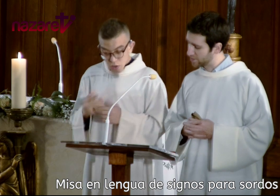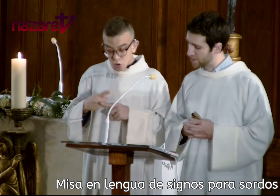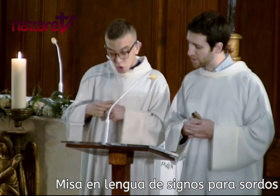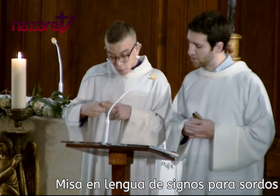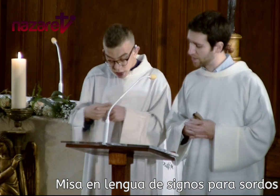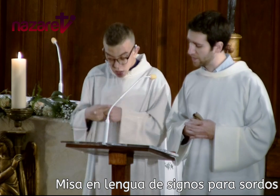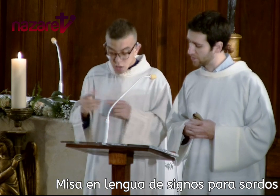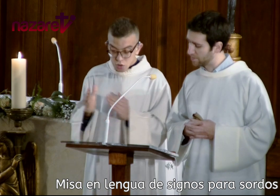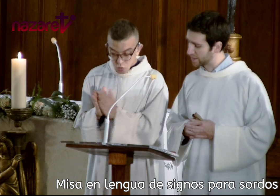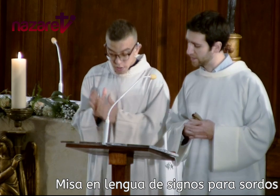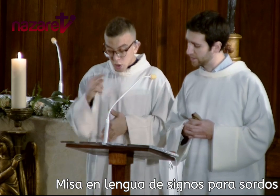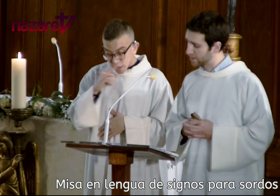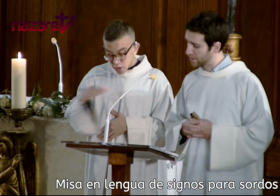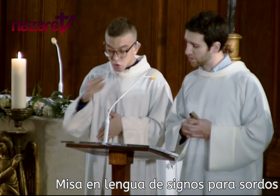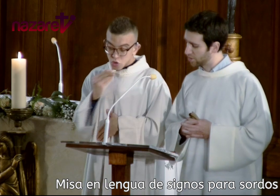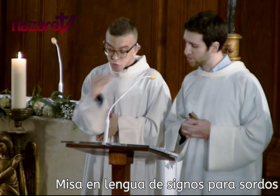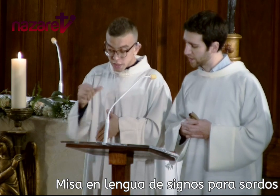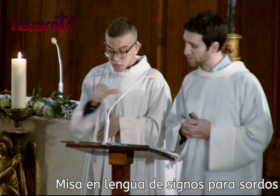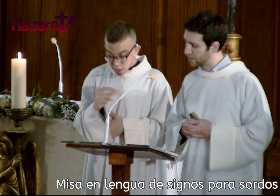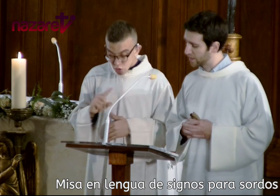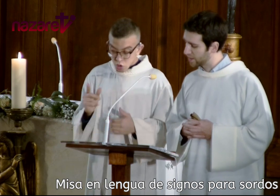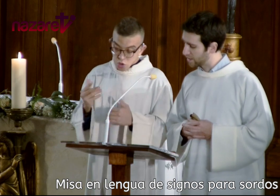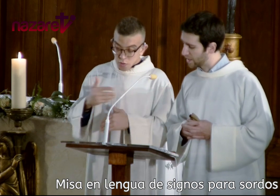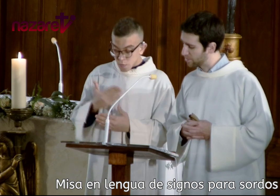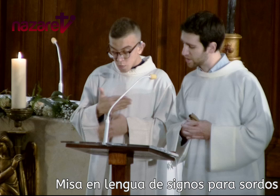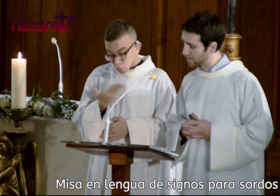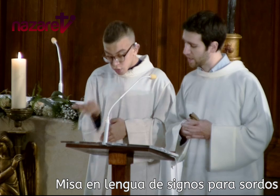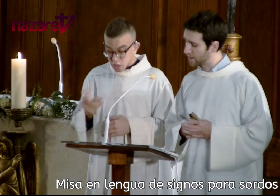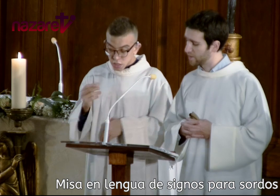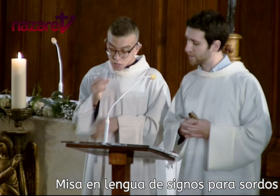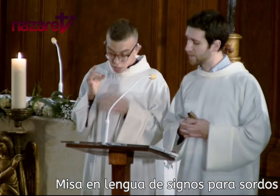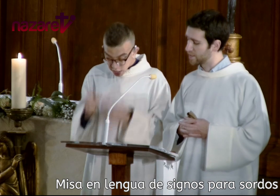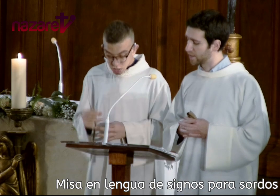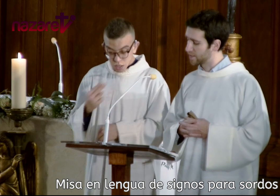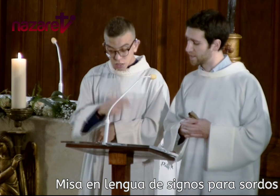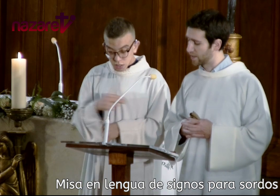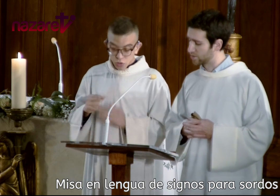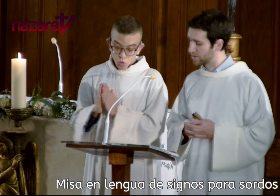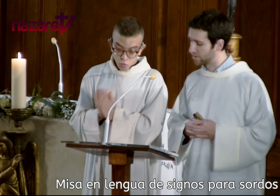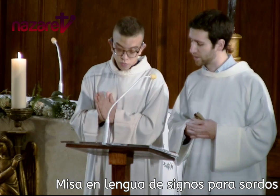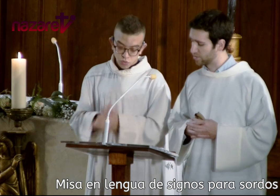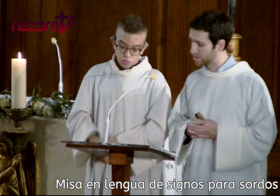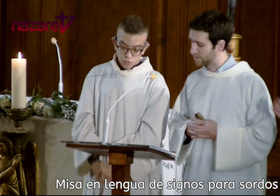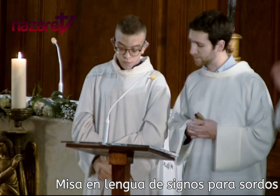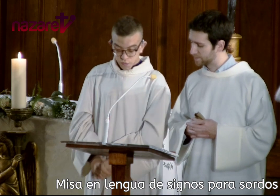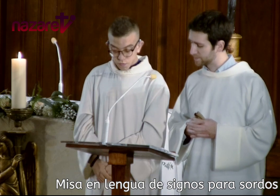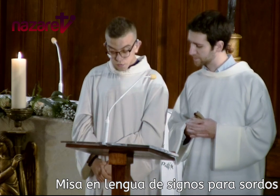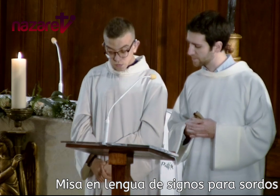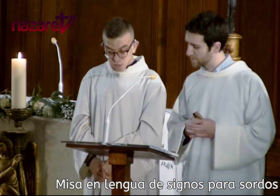lo deben compartir con los que no tienen la posibilidad de ser cristianos oremos escúchanos